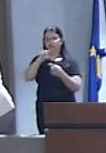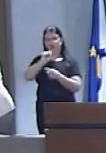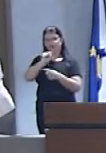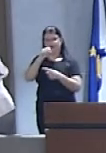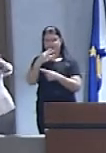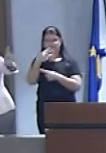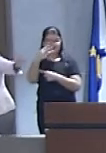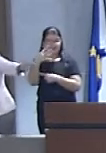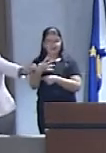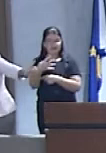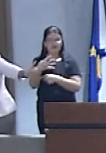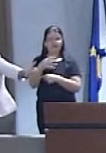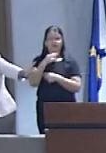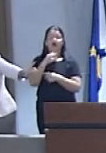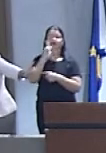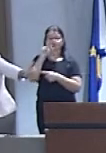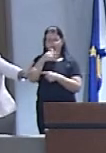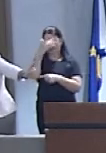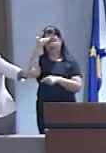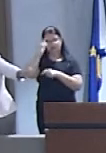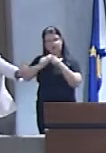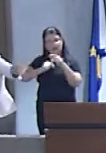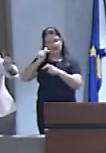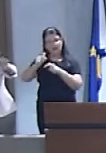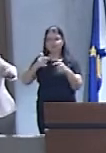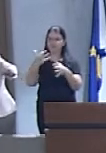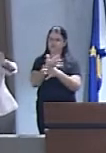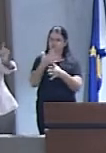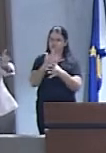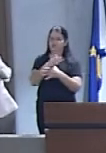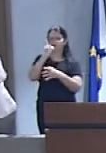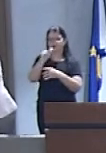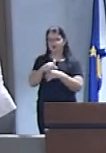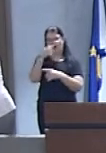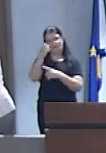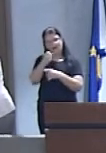1.249.654.834, cabe aos trabalhadores urbanos, são as espécies de